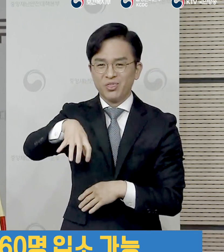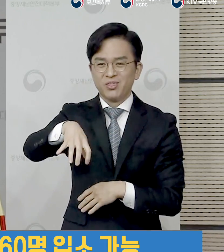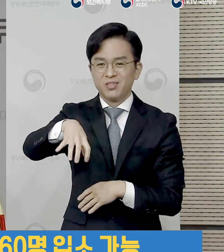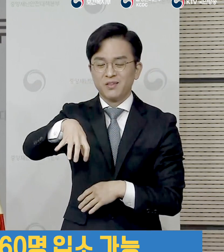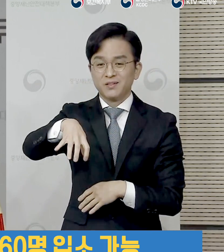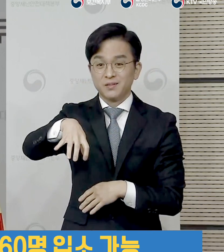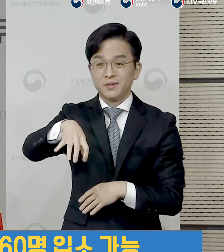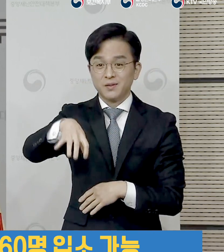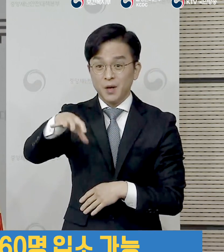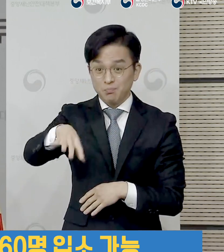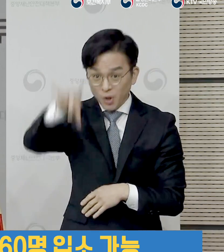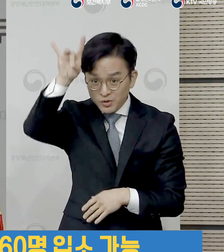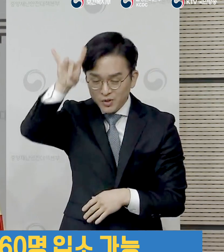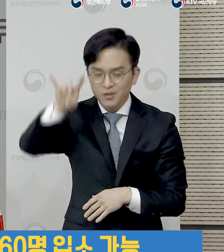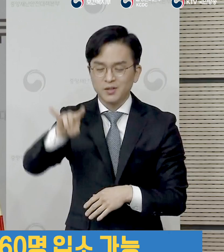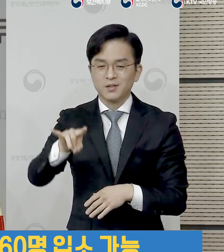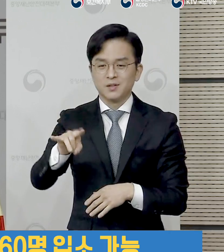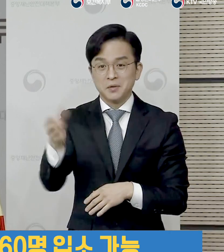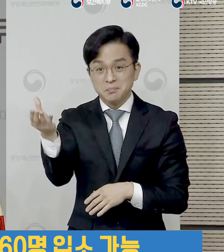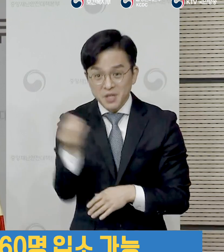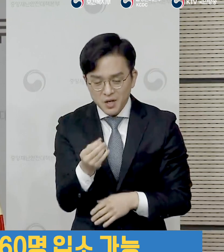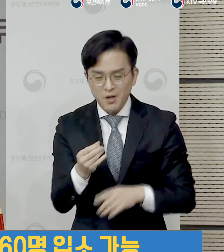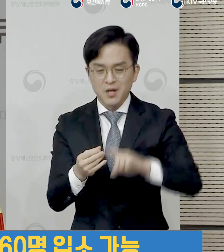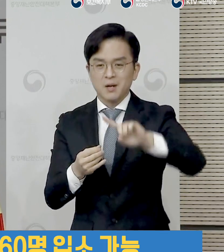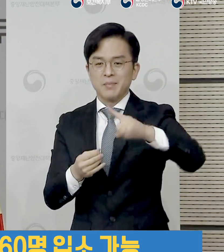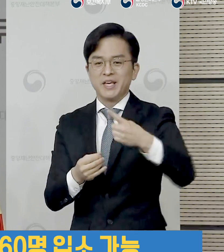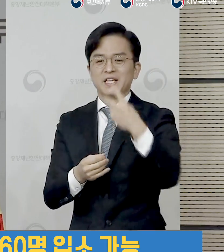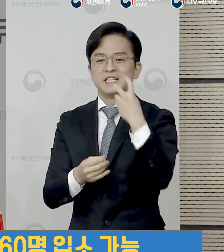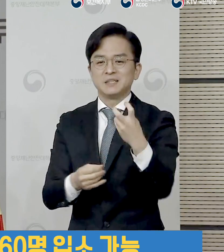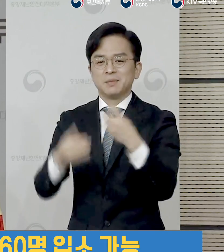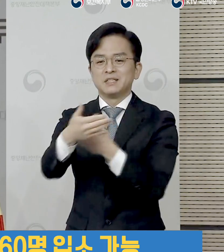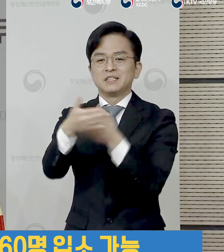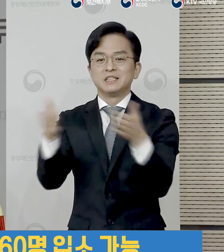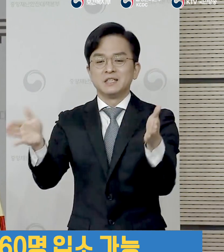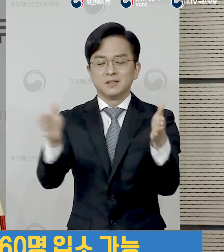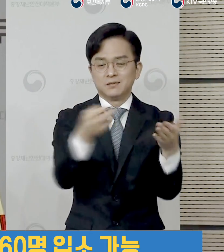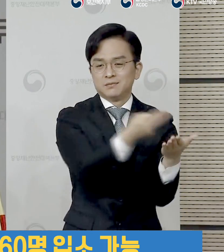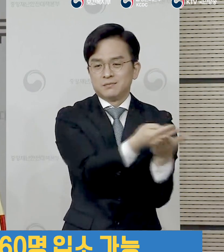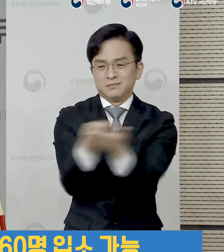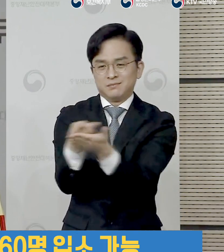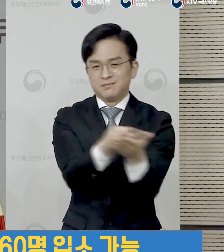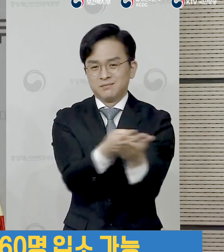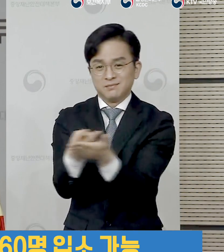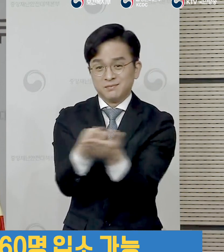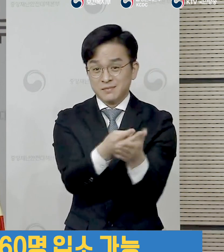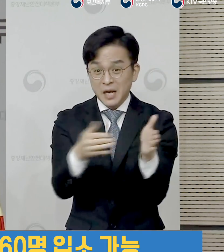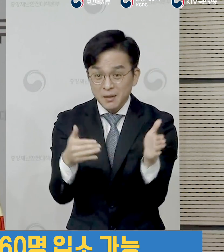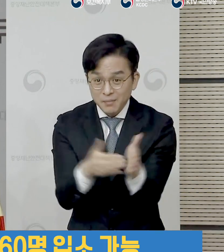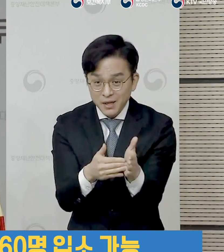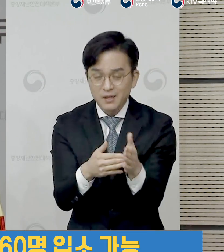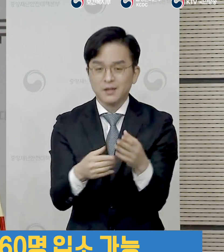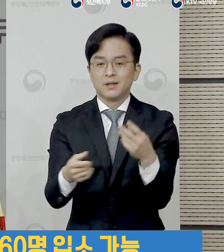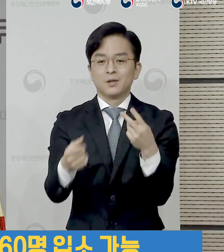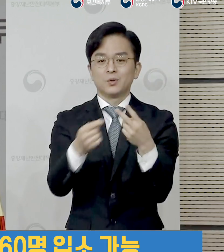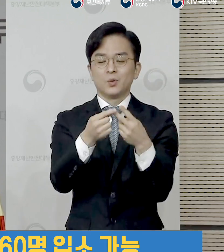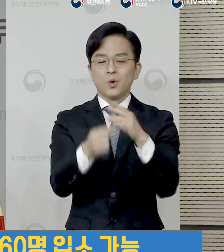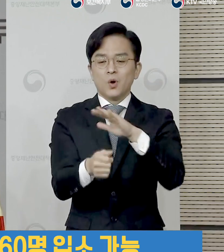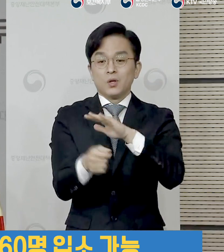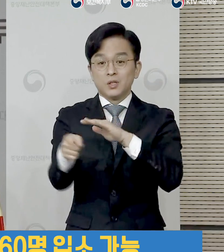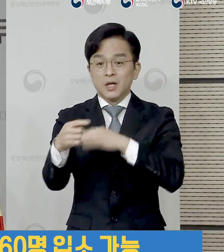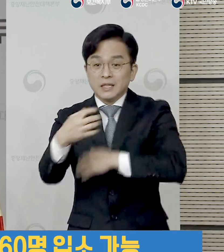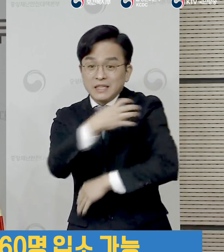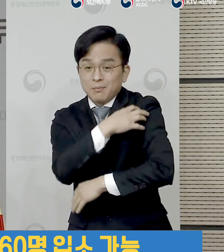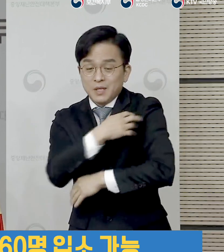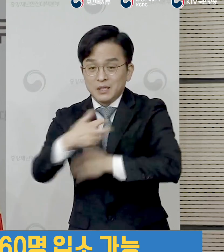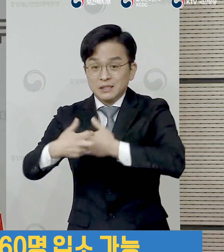가능한 첫 번째 생활치료센터를 준비하여 어제 개소하였고 경북대병원의 의료적 관리 하에